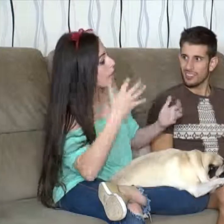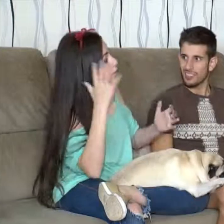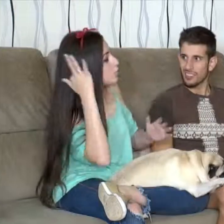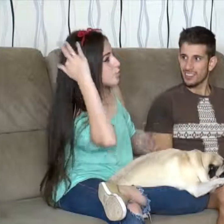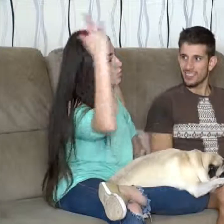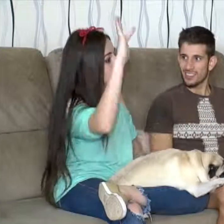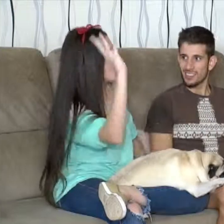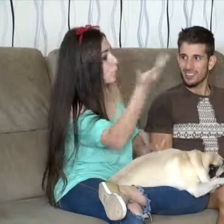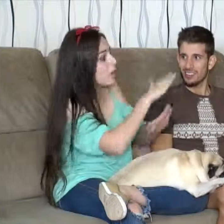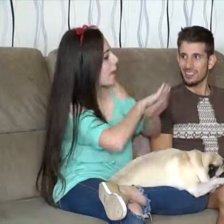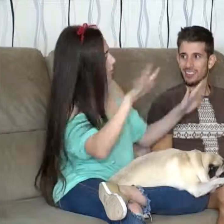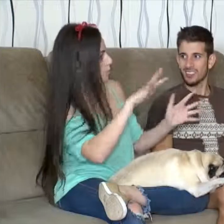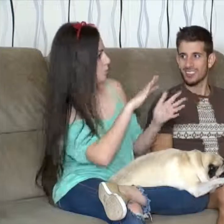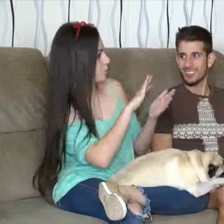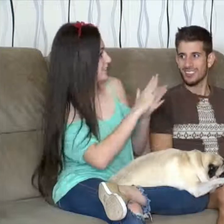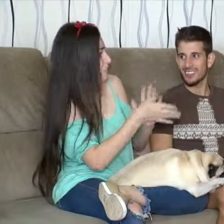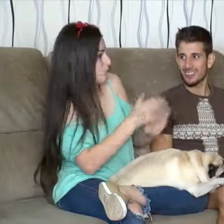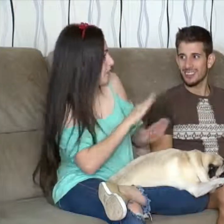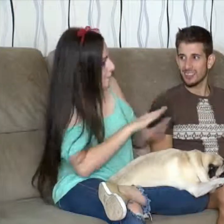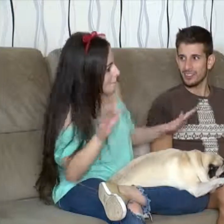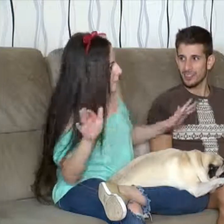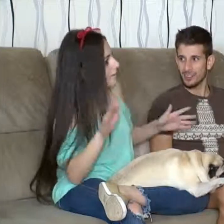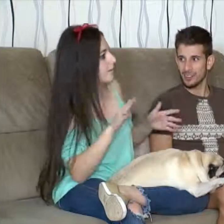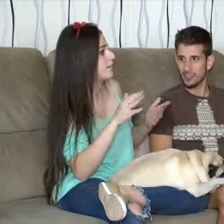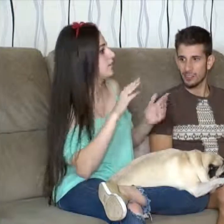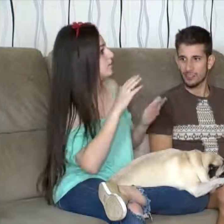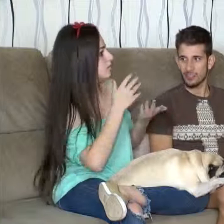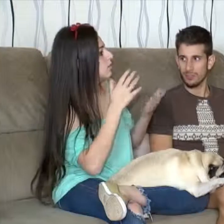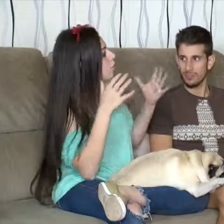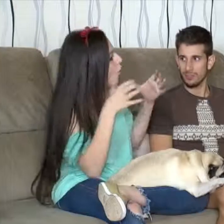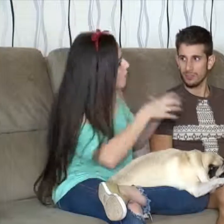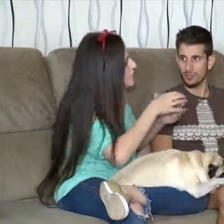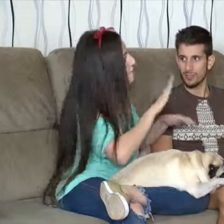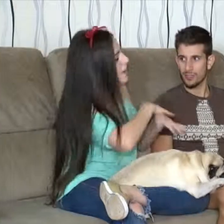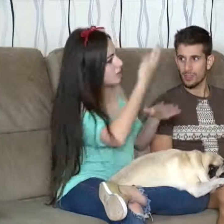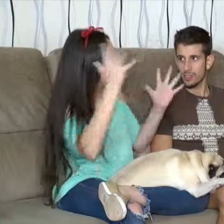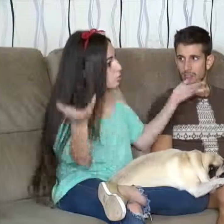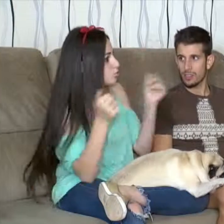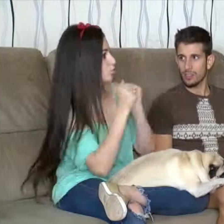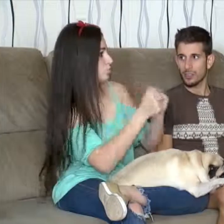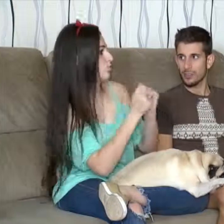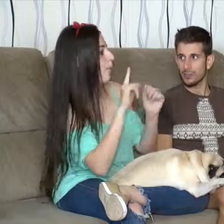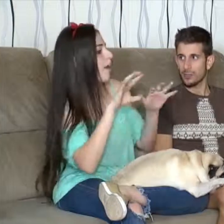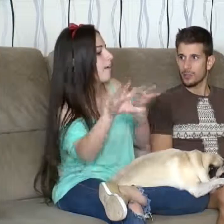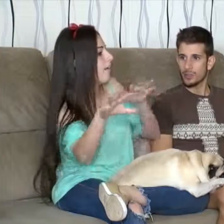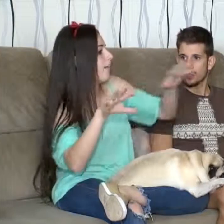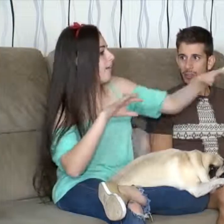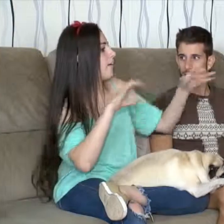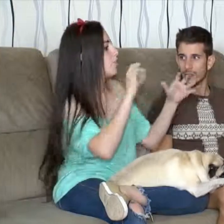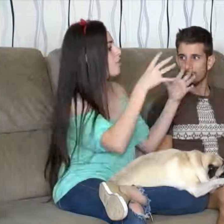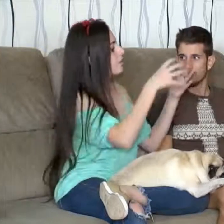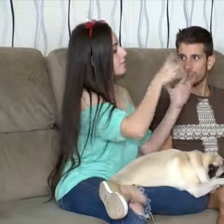Tainá completa. A gente precisa acabar com esse preconceito. Conviver mais com os surdos.